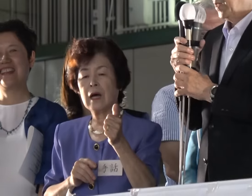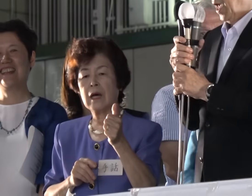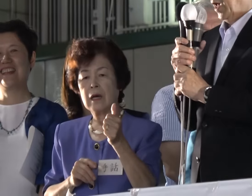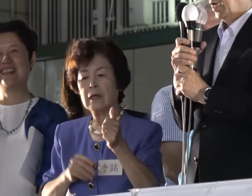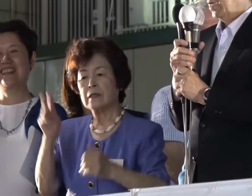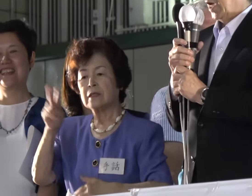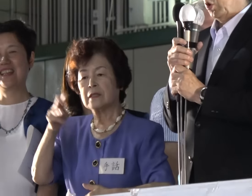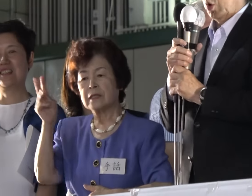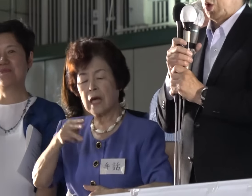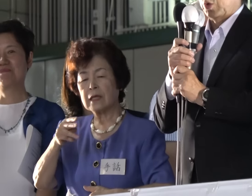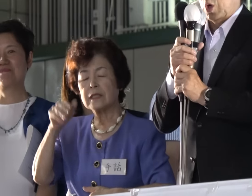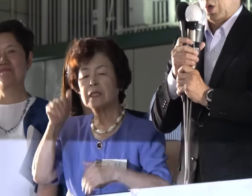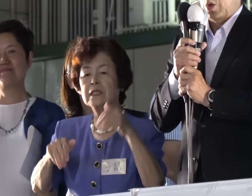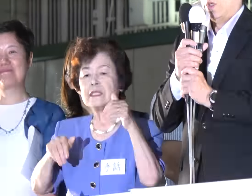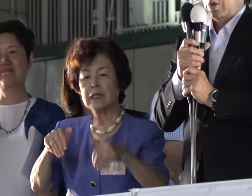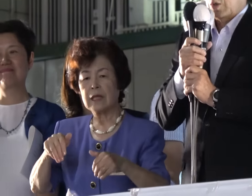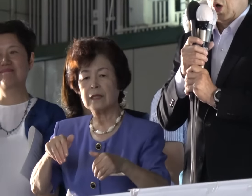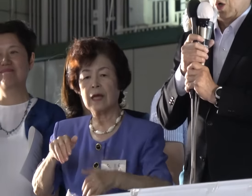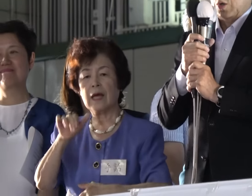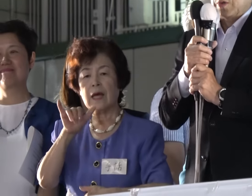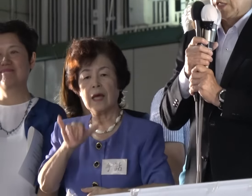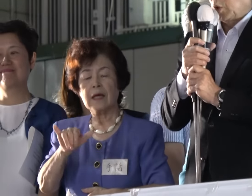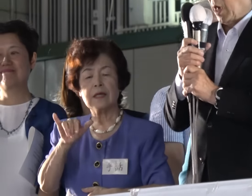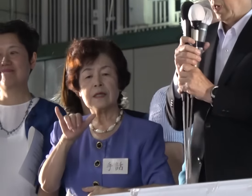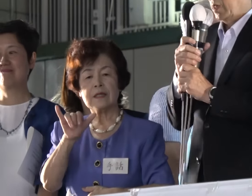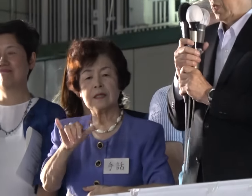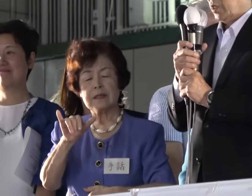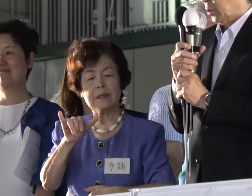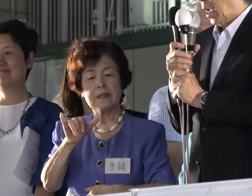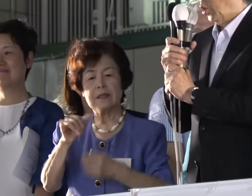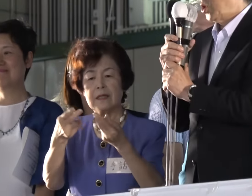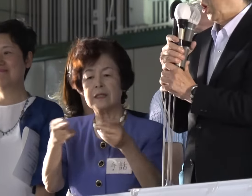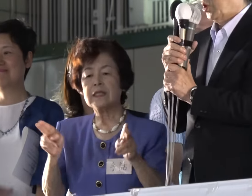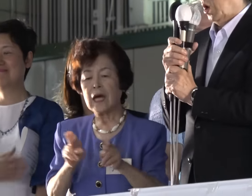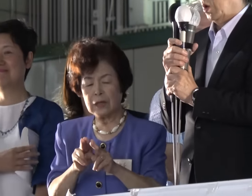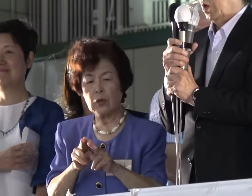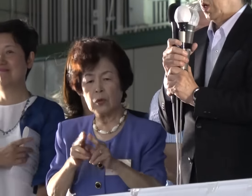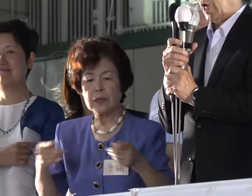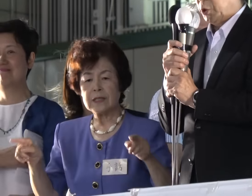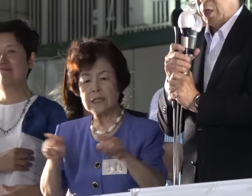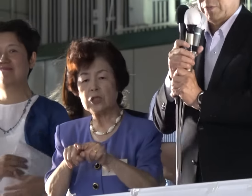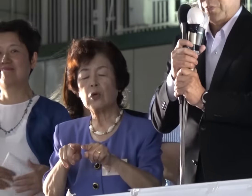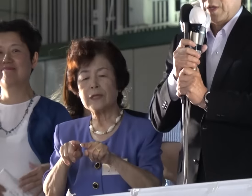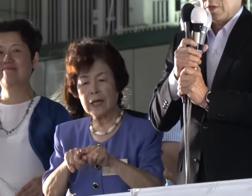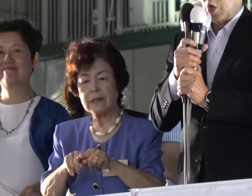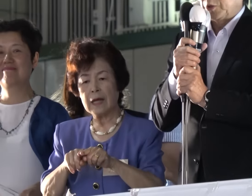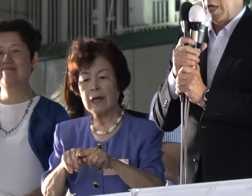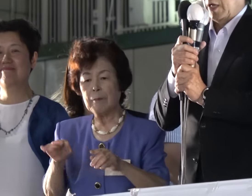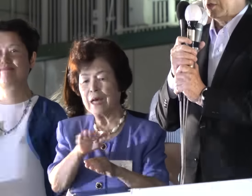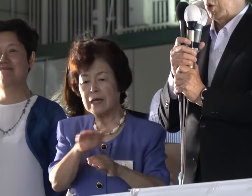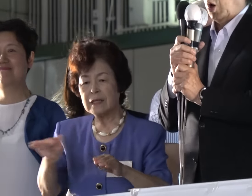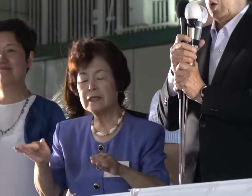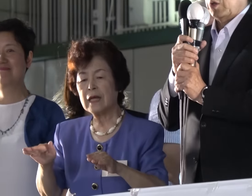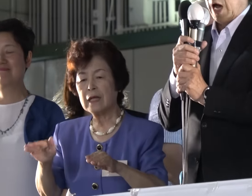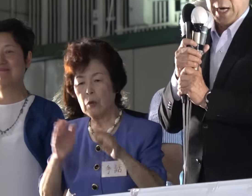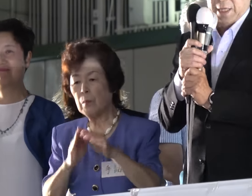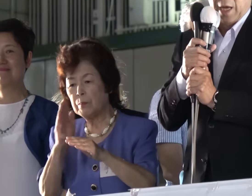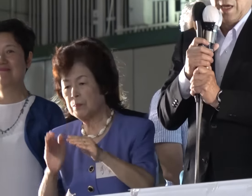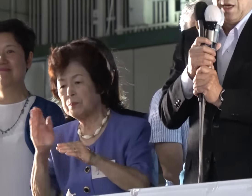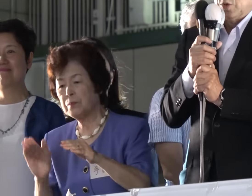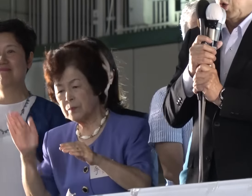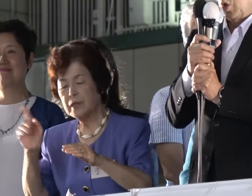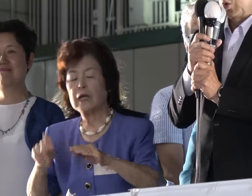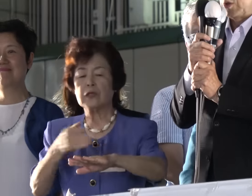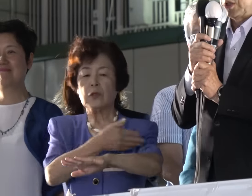参議院選で野党共闘を成し遂げ一定の勝利を勝ち取り、そしてその流